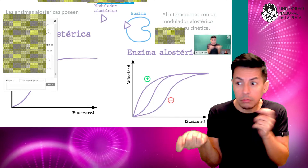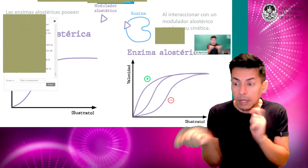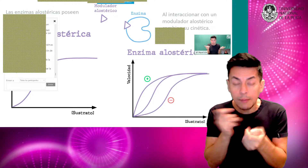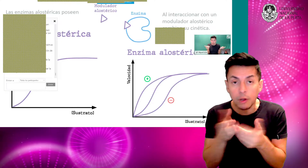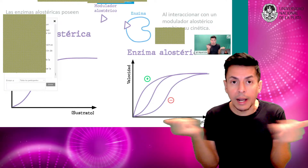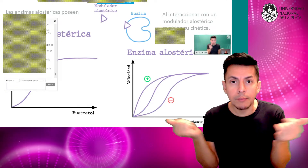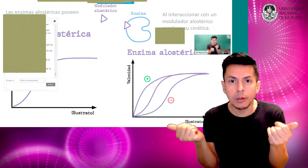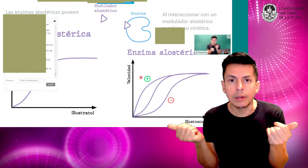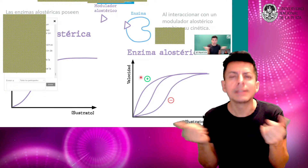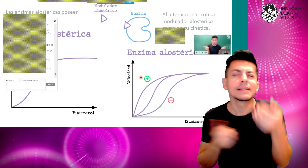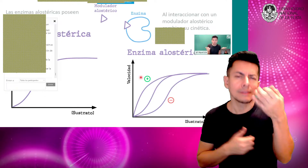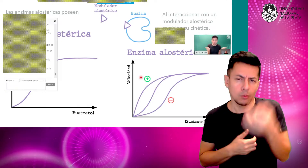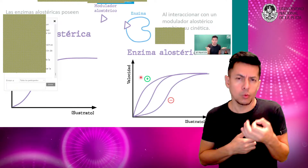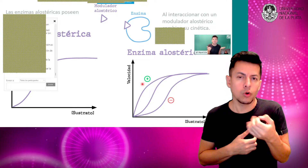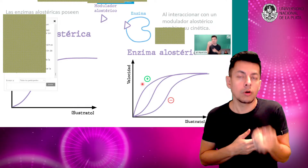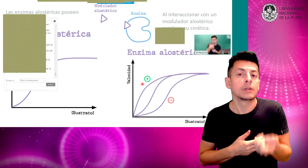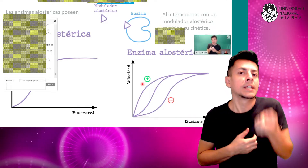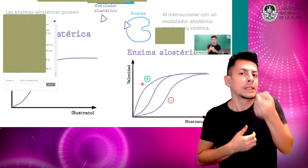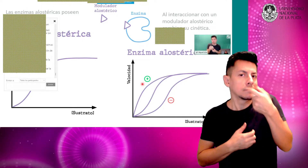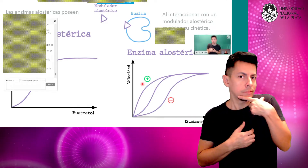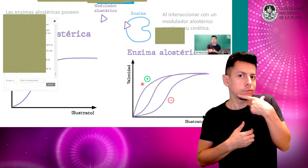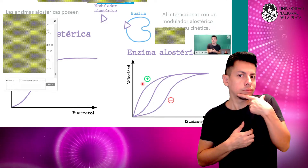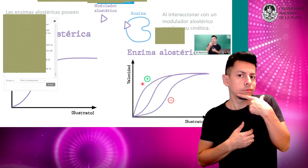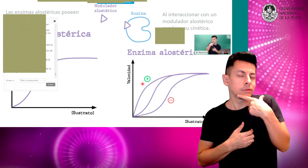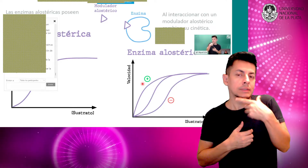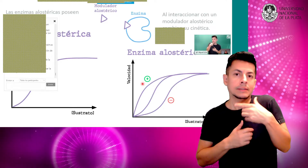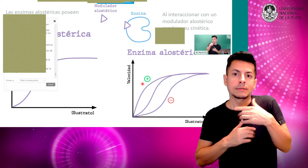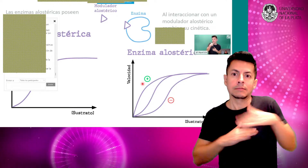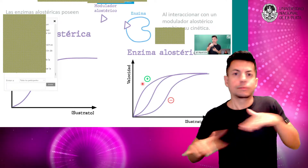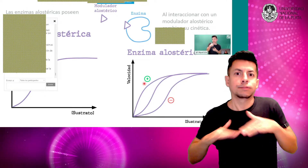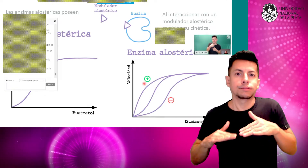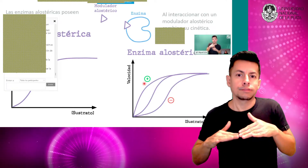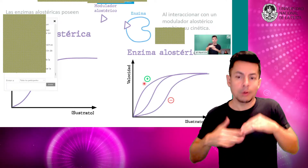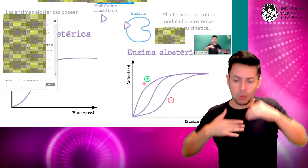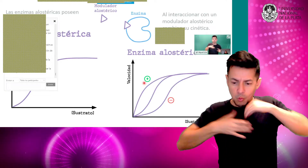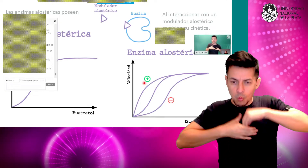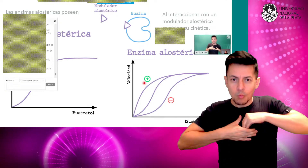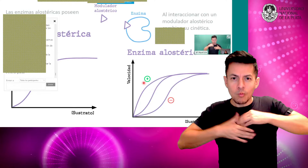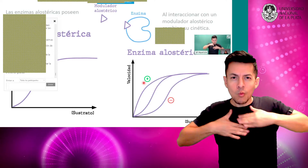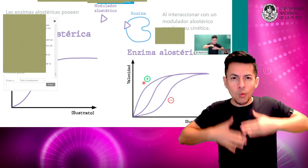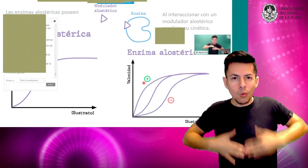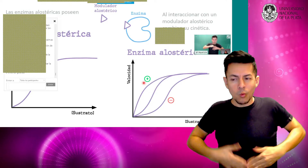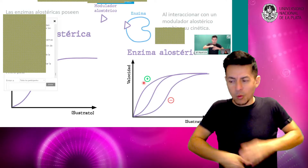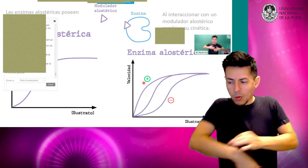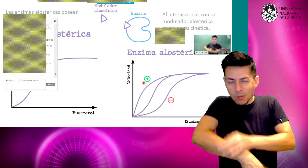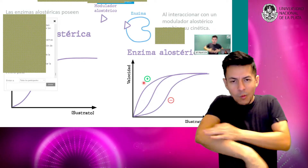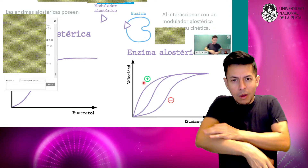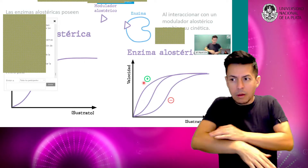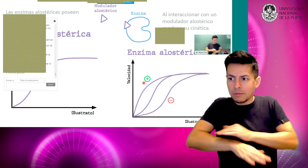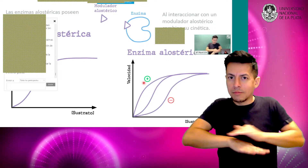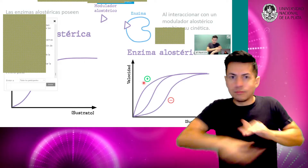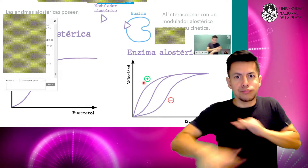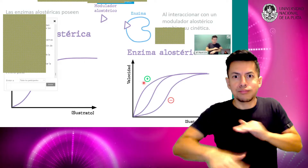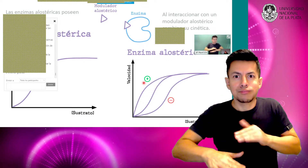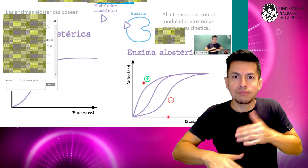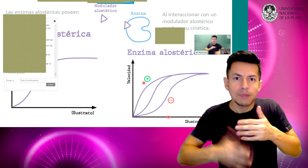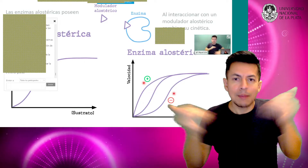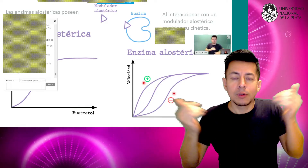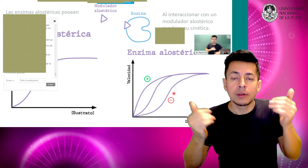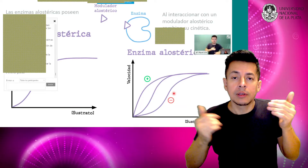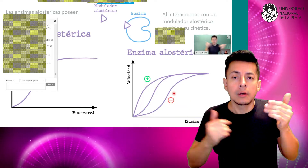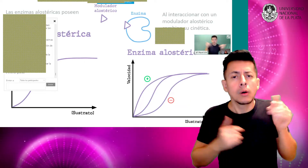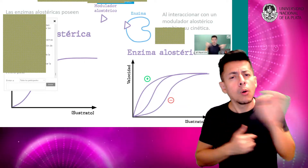algún activador de esa enzima dando vueltas en el cuerpo, en esa célula en específico. Y si necesitamos